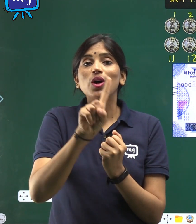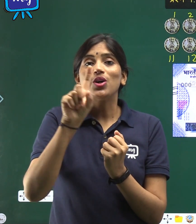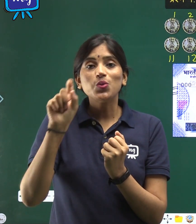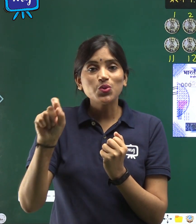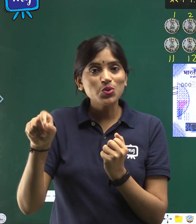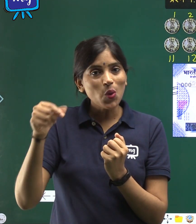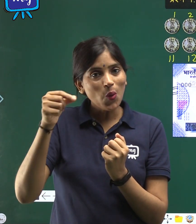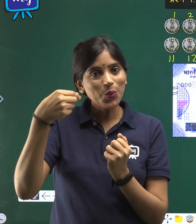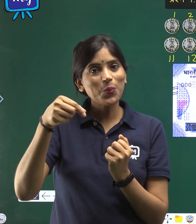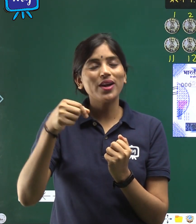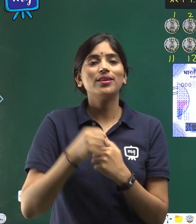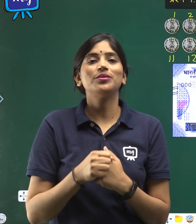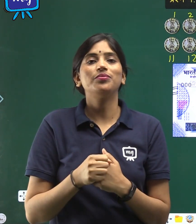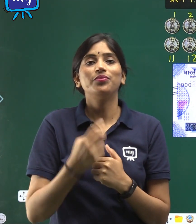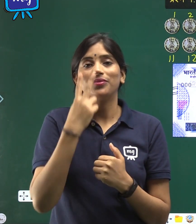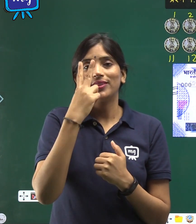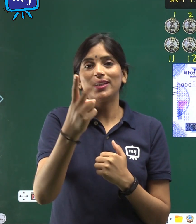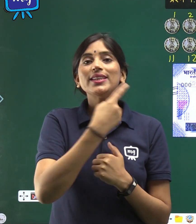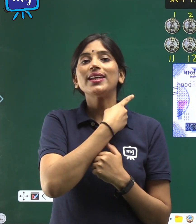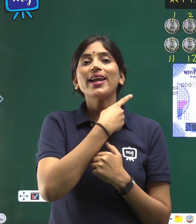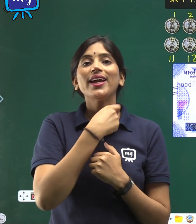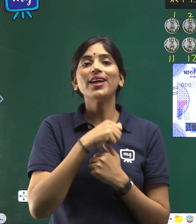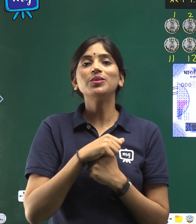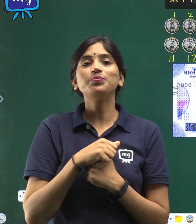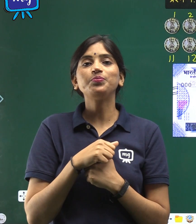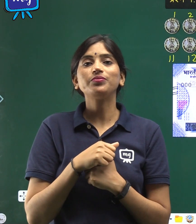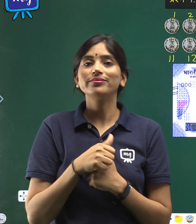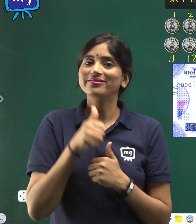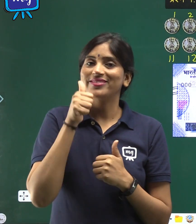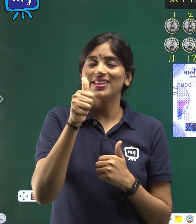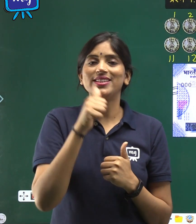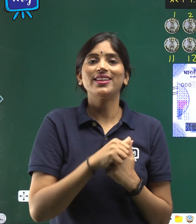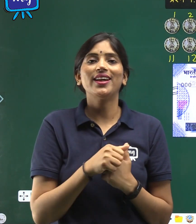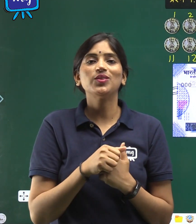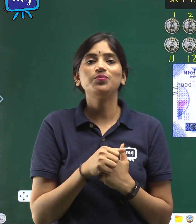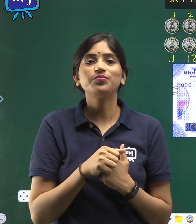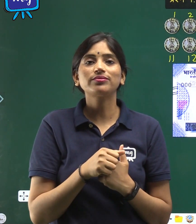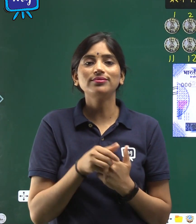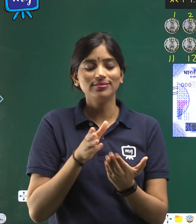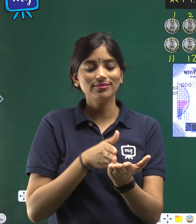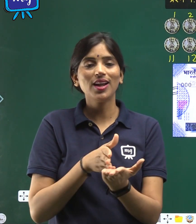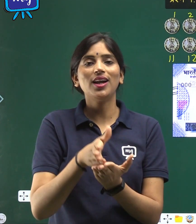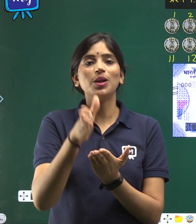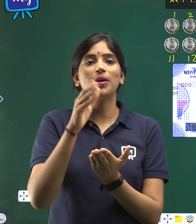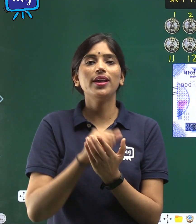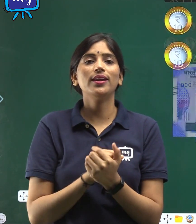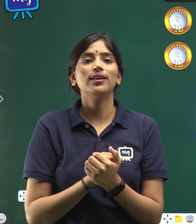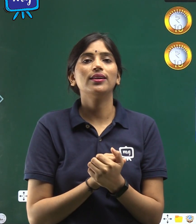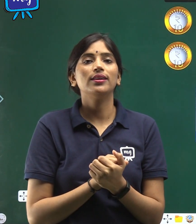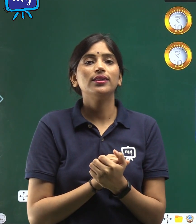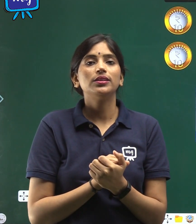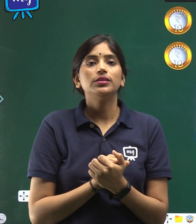100 रुपए। दिख रहे हैं ना? ठीक है, आगे बढ़ें।